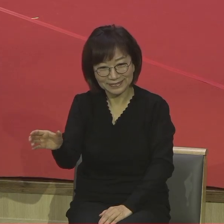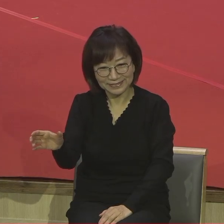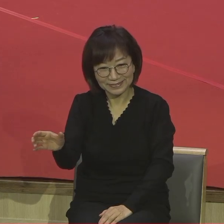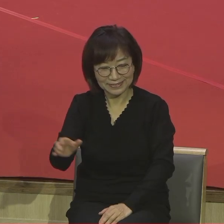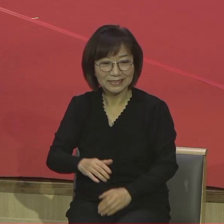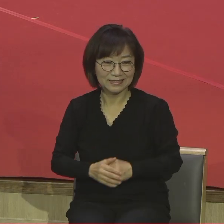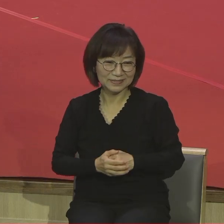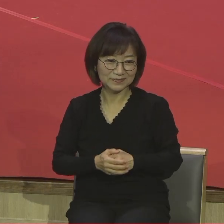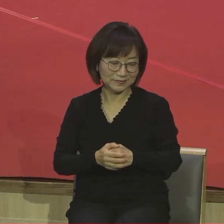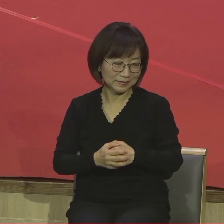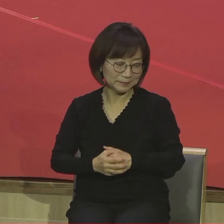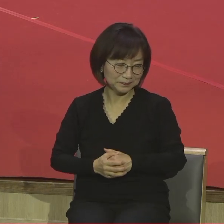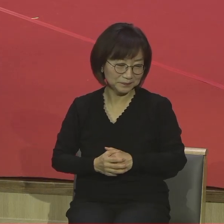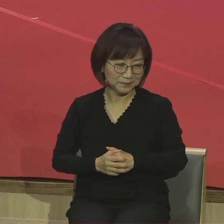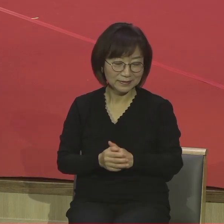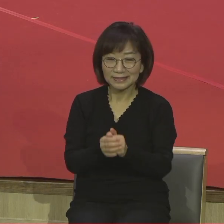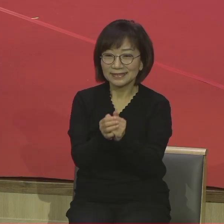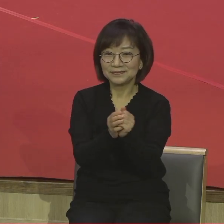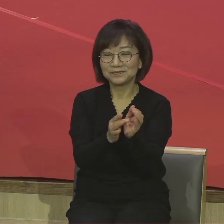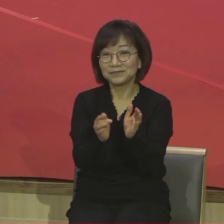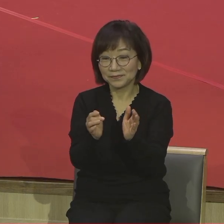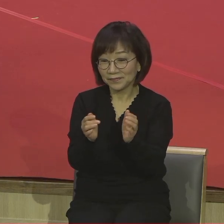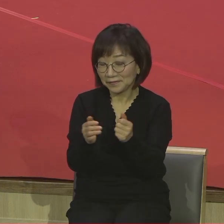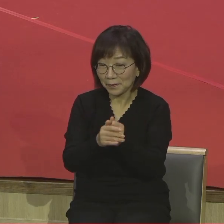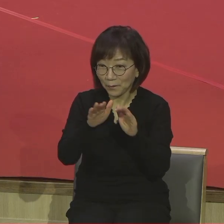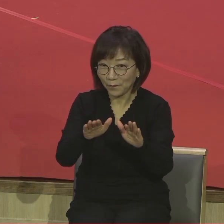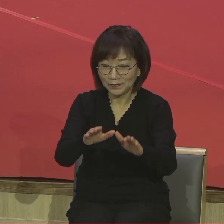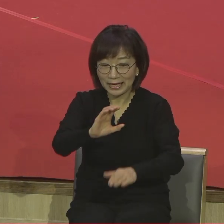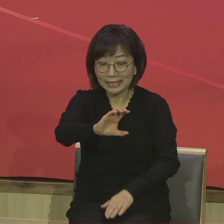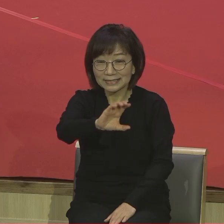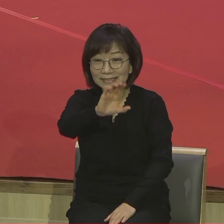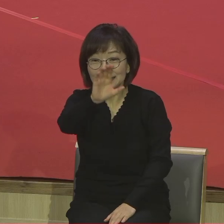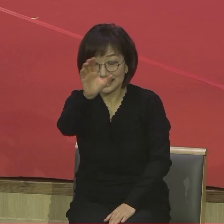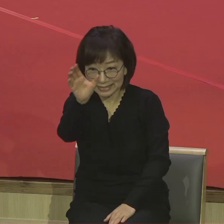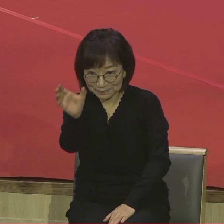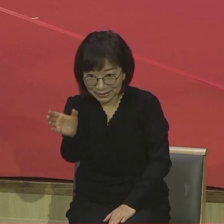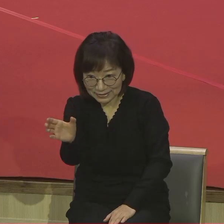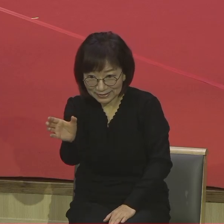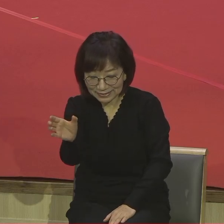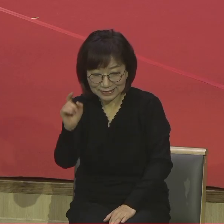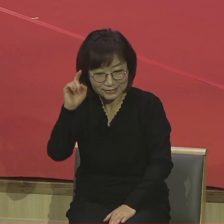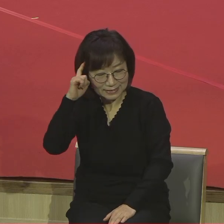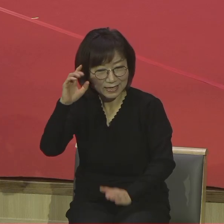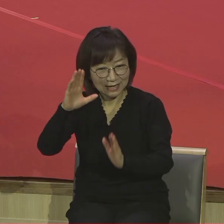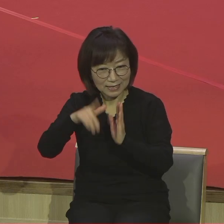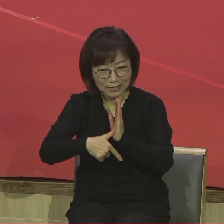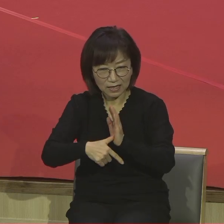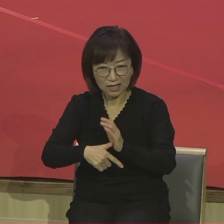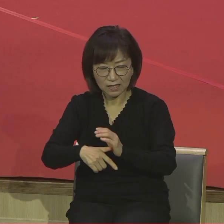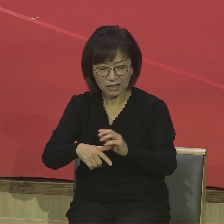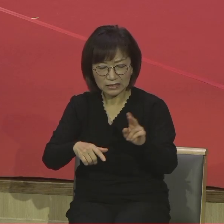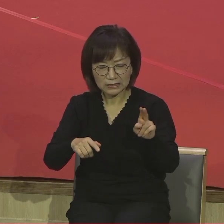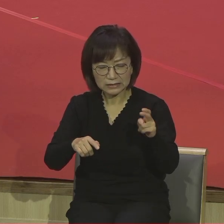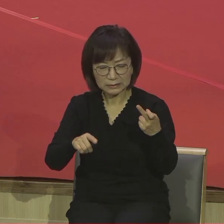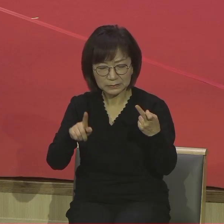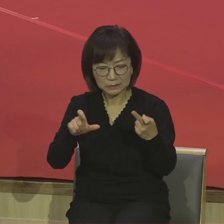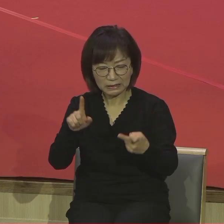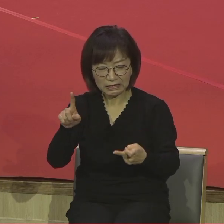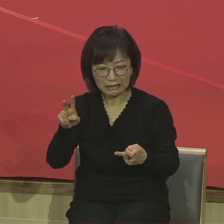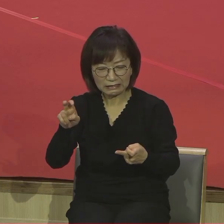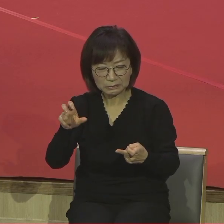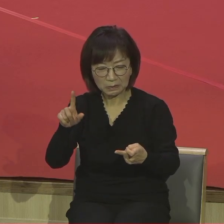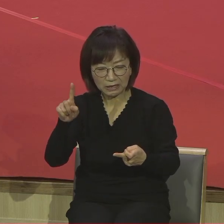그런 의미입니다. 그래서 성탄절, 크리스마스를 바라보는 이제는 두 가지 관점을 가지고 있어야